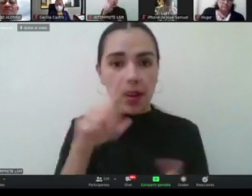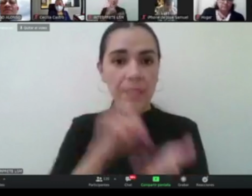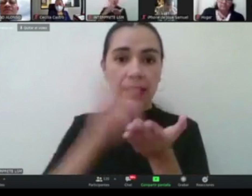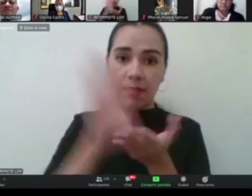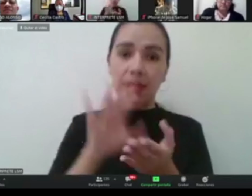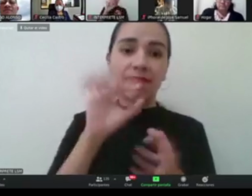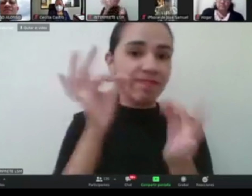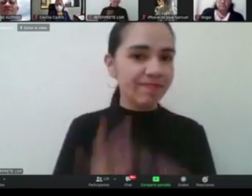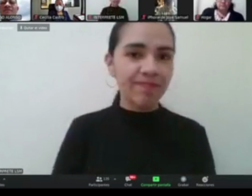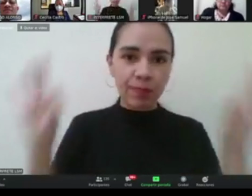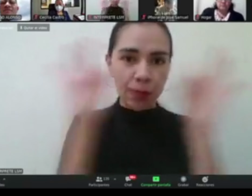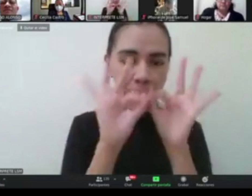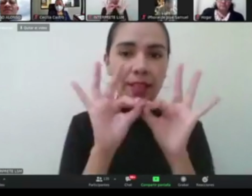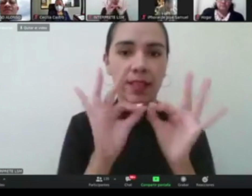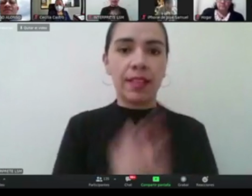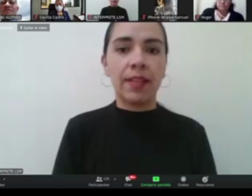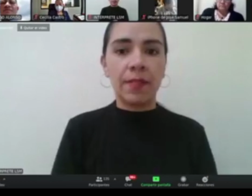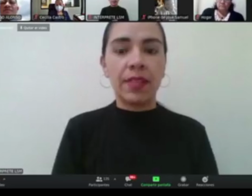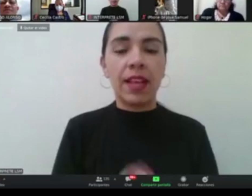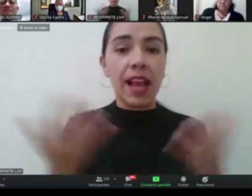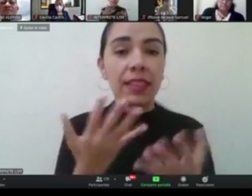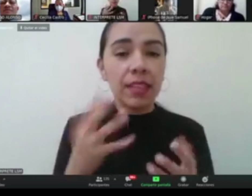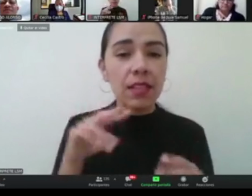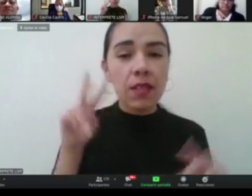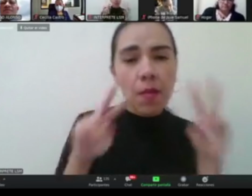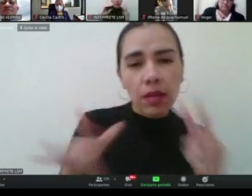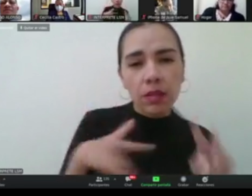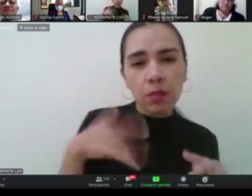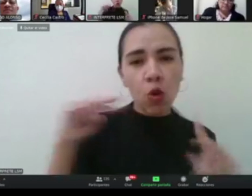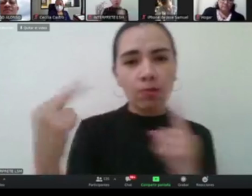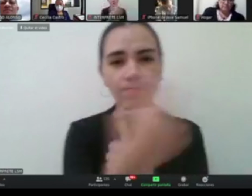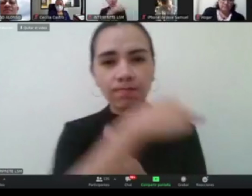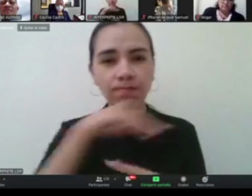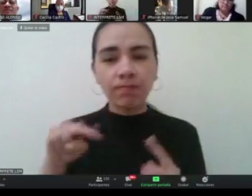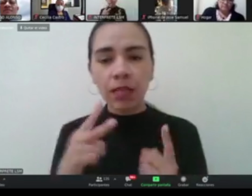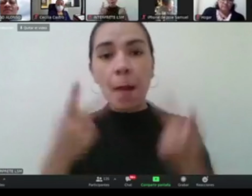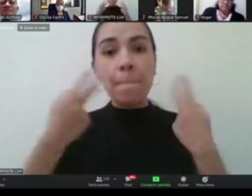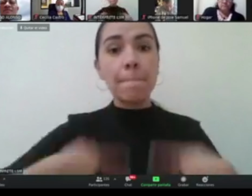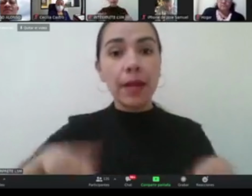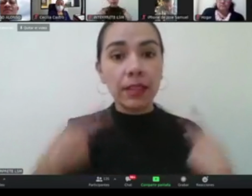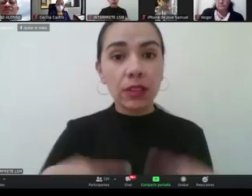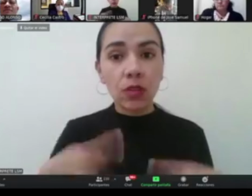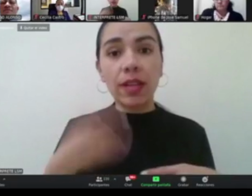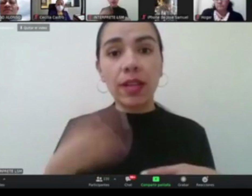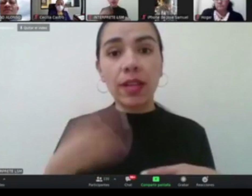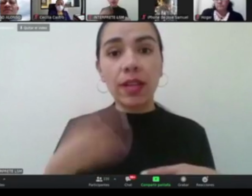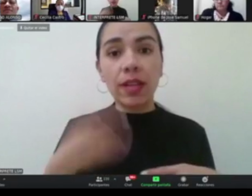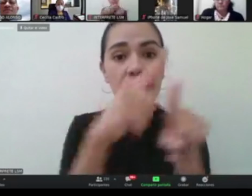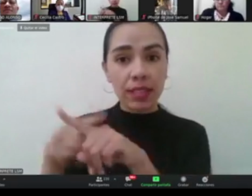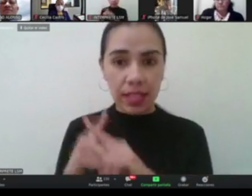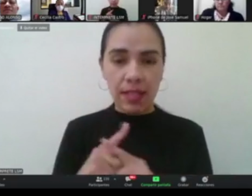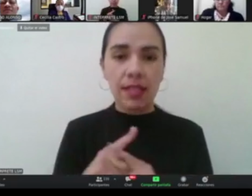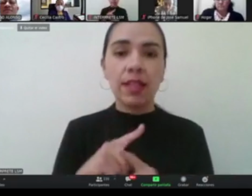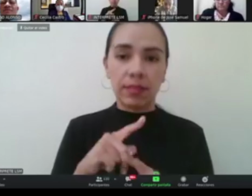fundamentales. Hacer desde la percepción de, entre comillas, personas y diversidad es sin